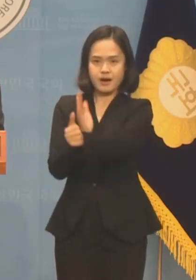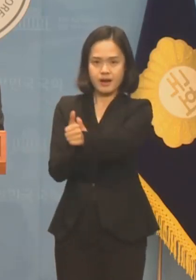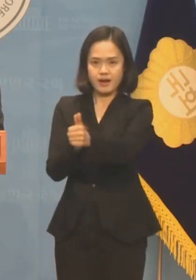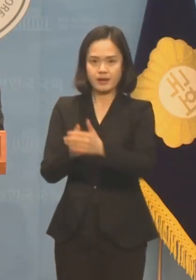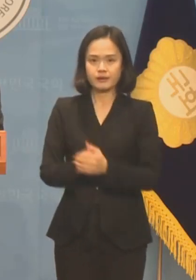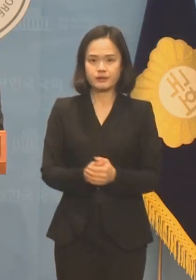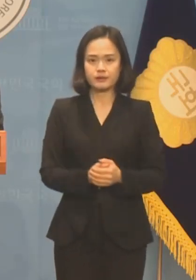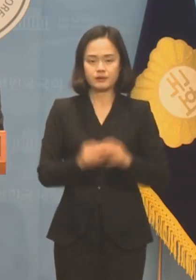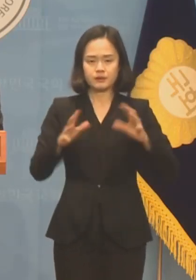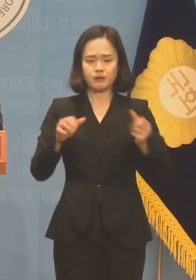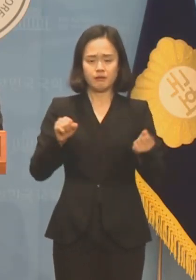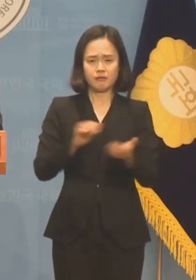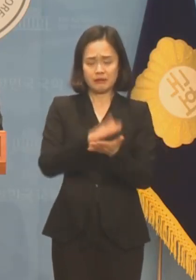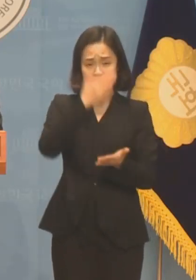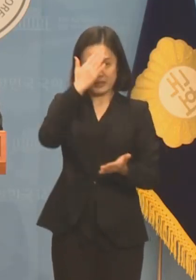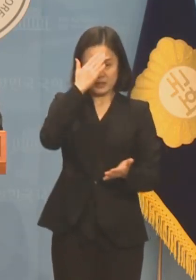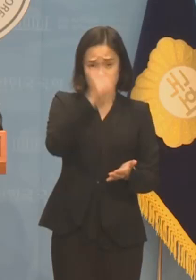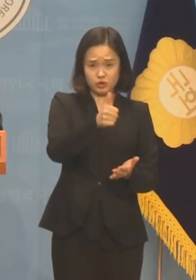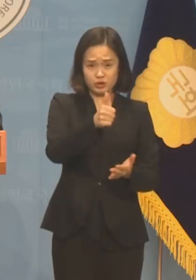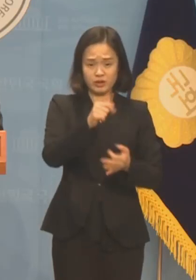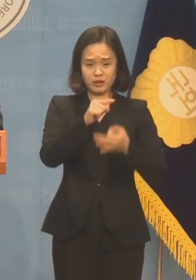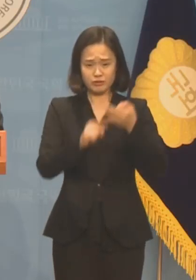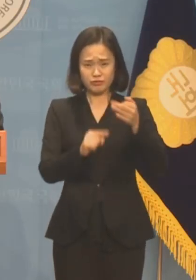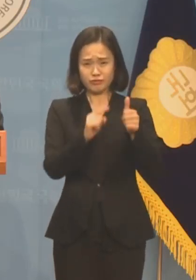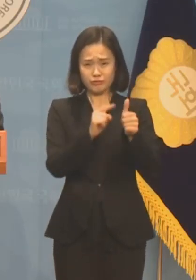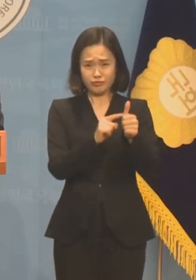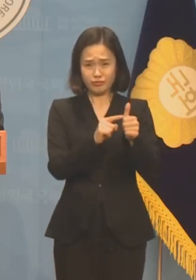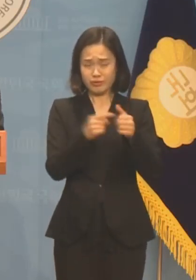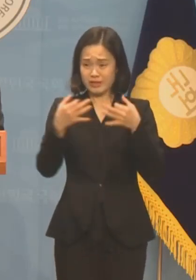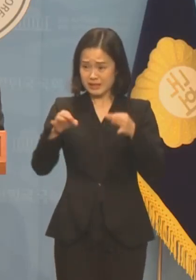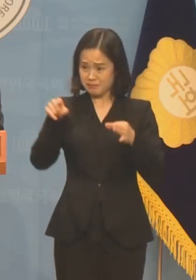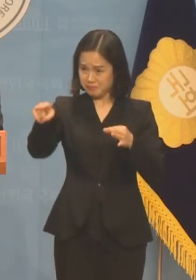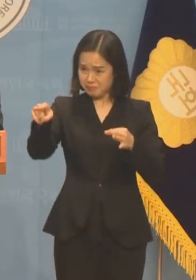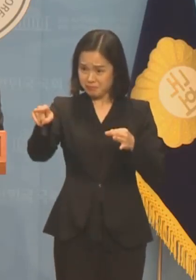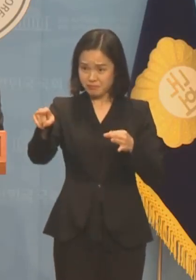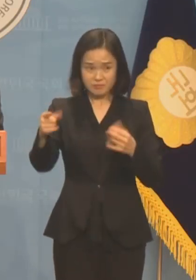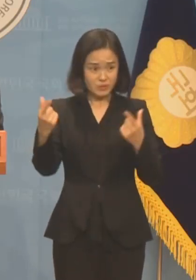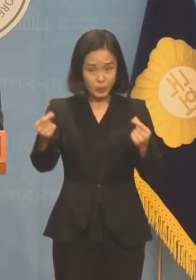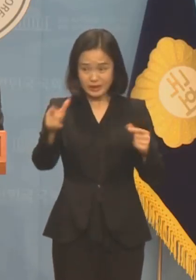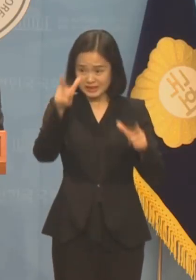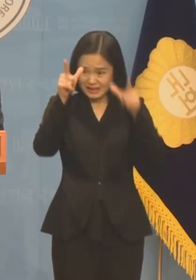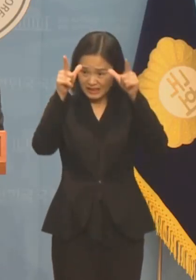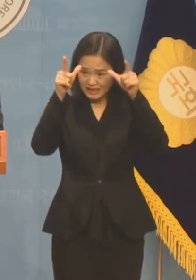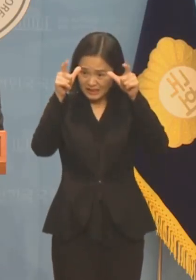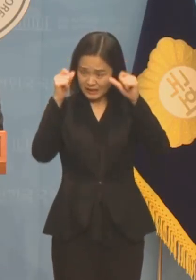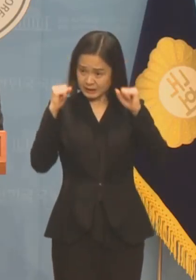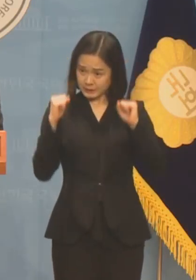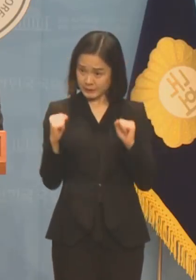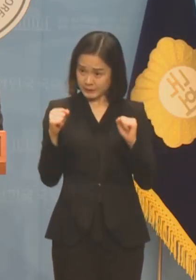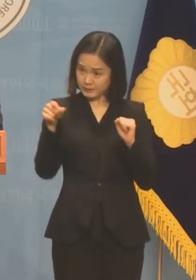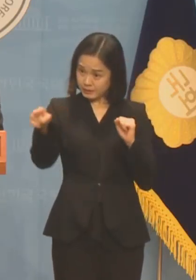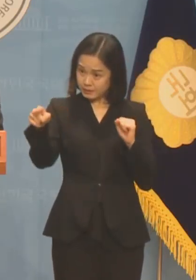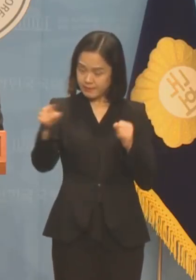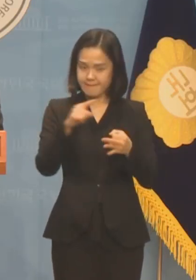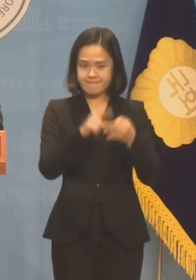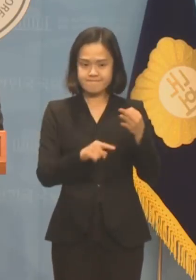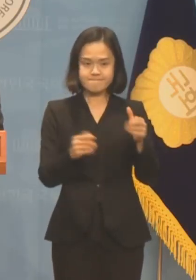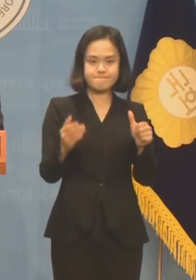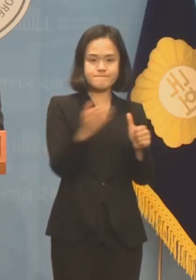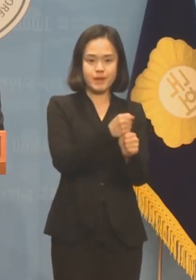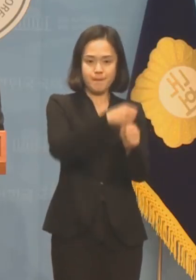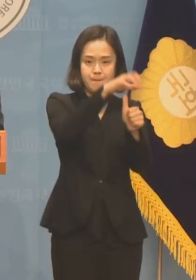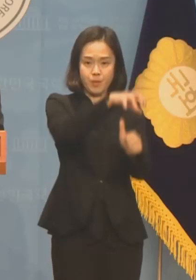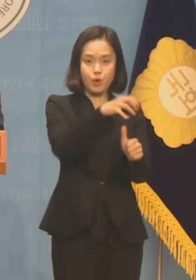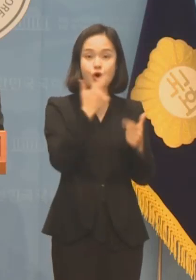속의 윤석열처럼 파렴치하게 끝까지 버티겠다면 윤석열 체포가 당연한 것처럼